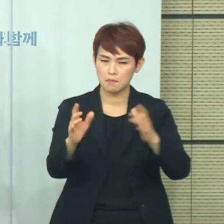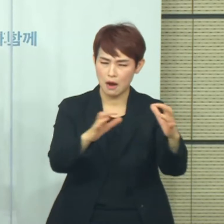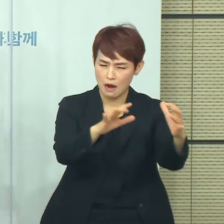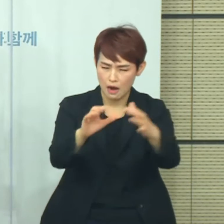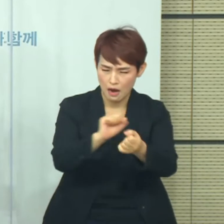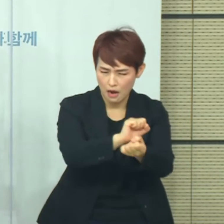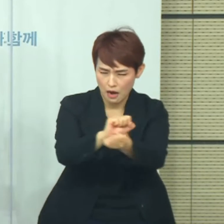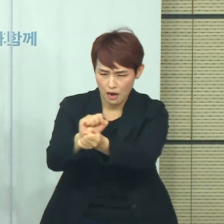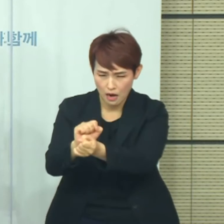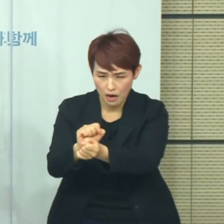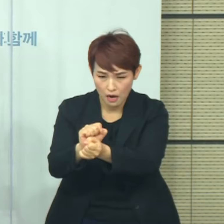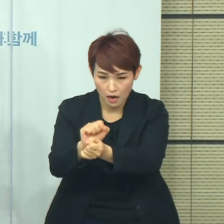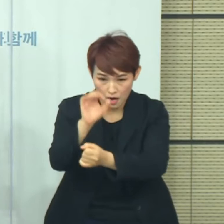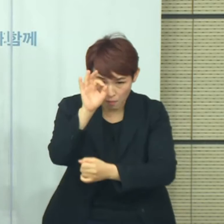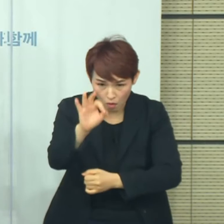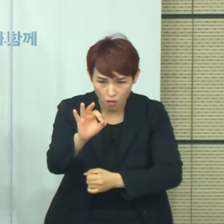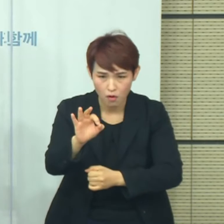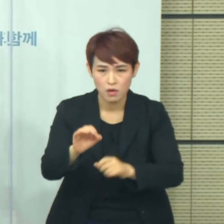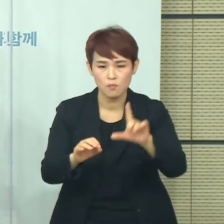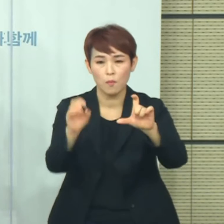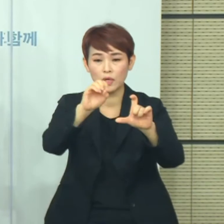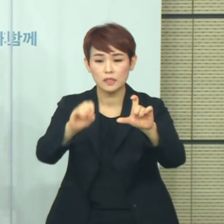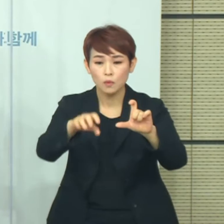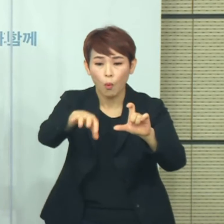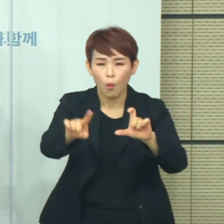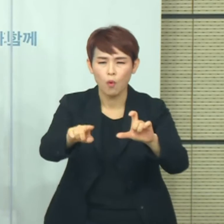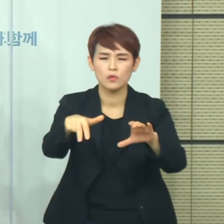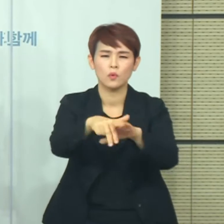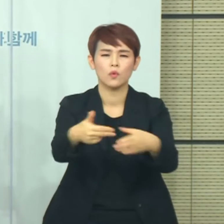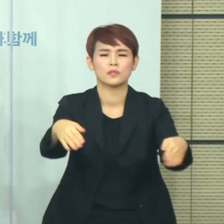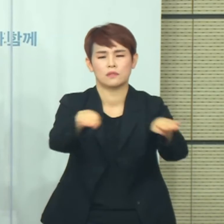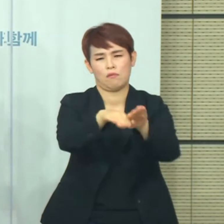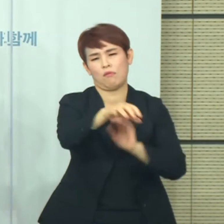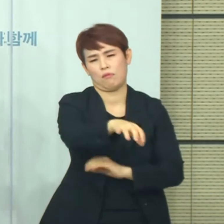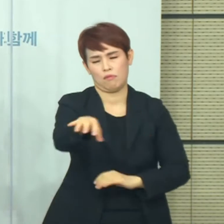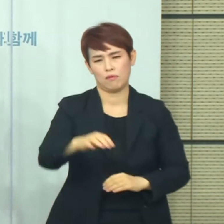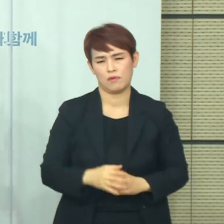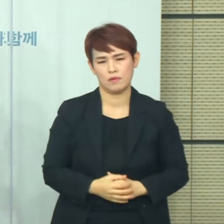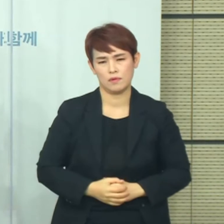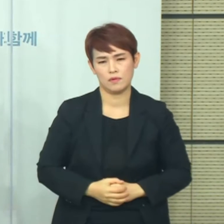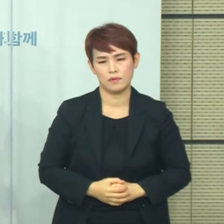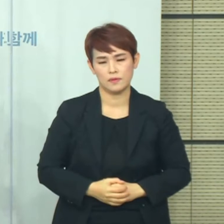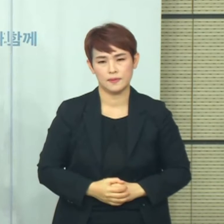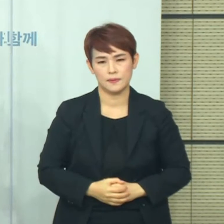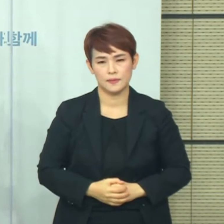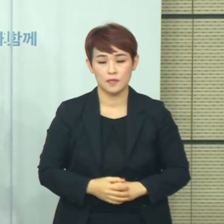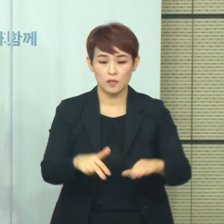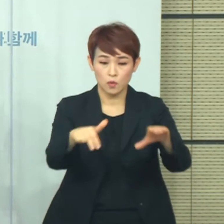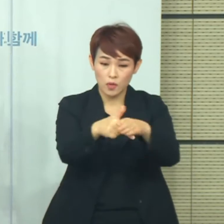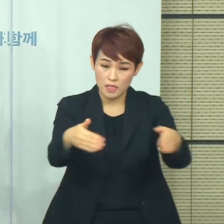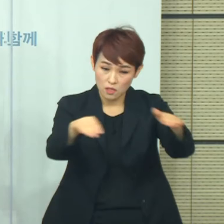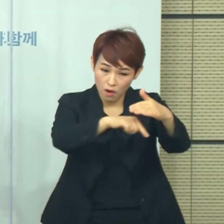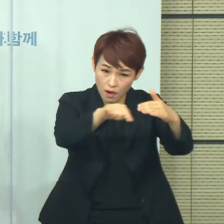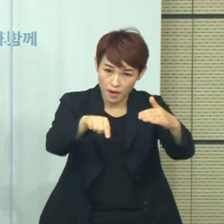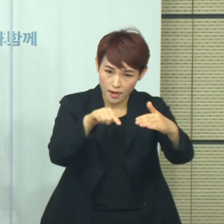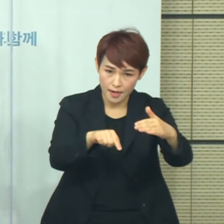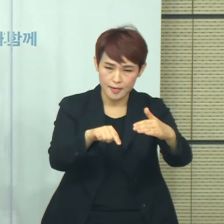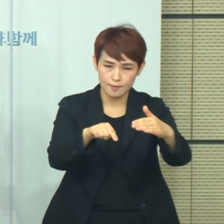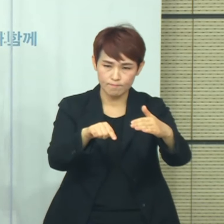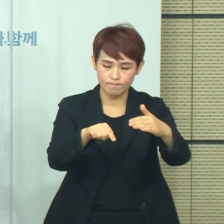약 15%가 교회 등 종교시설에서 발생하였습니다. 이에 현재 종교시설에서의